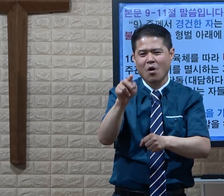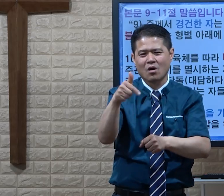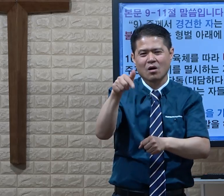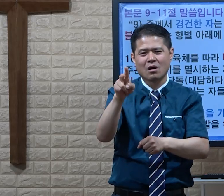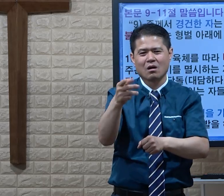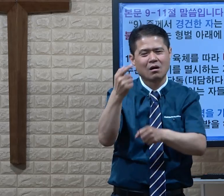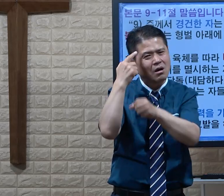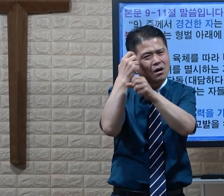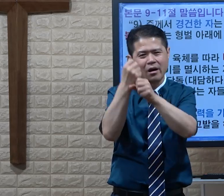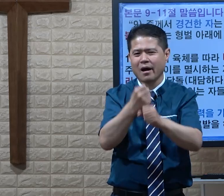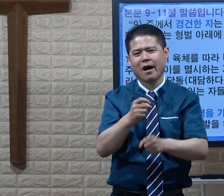우리의